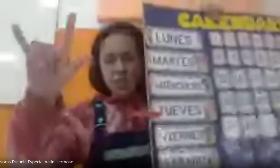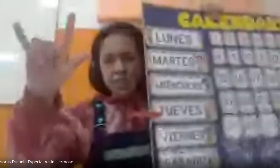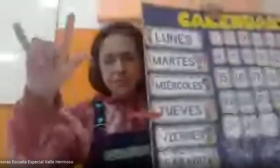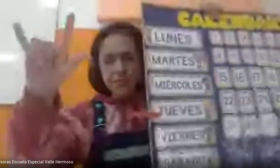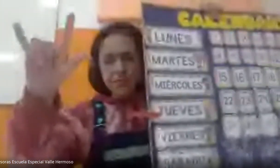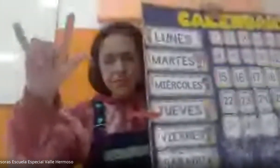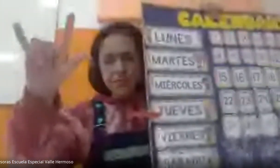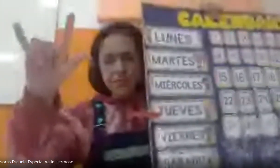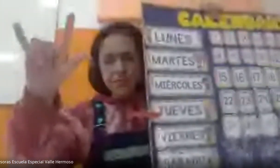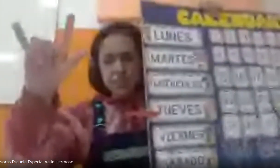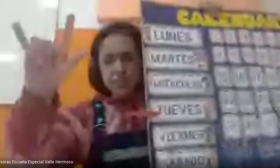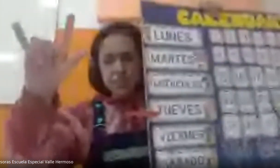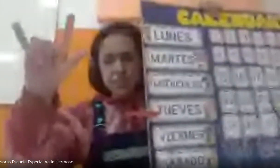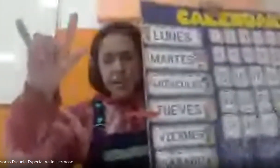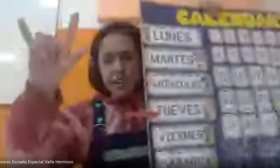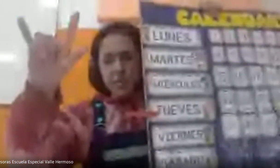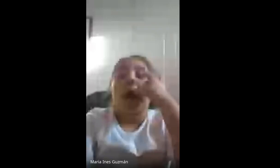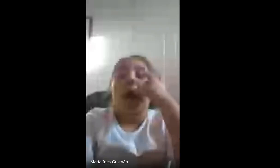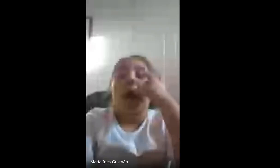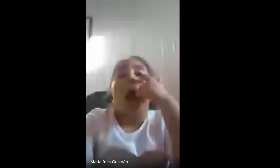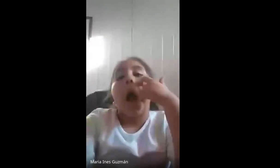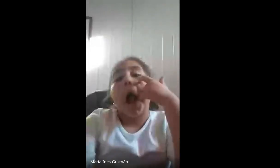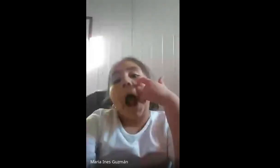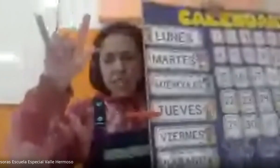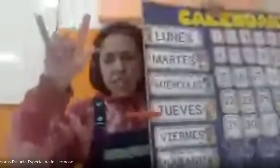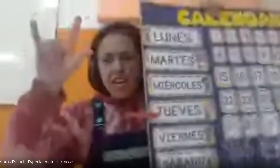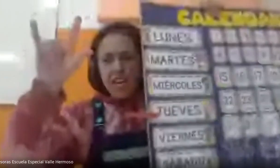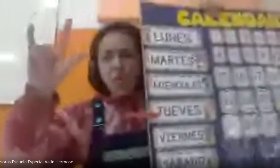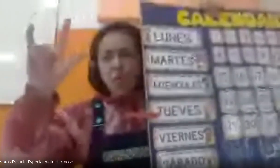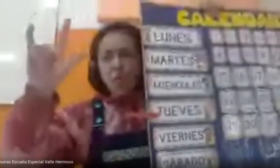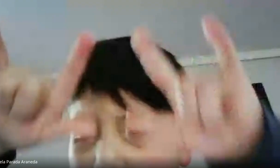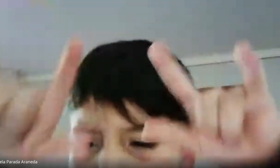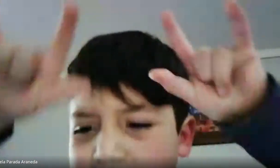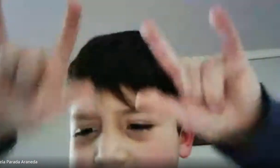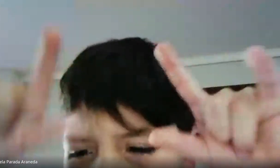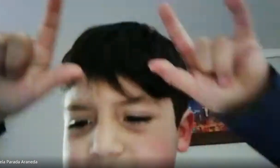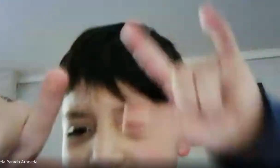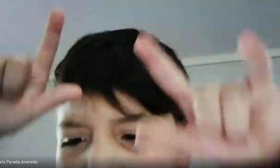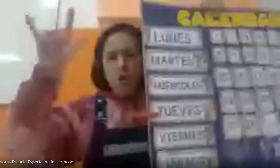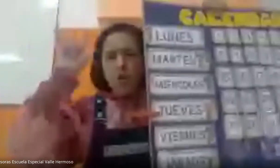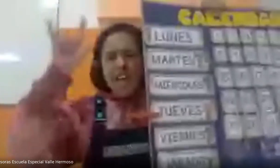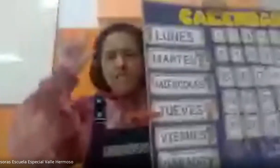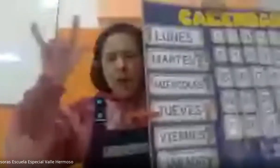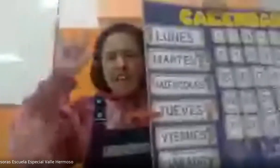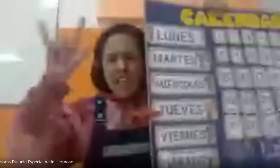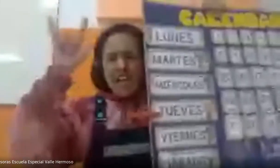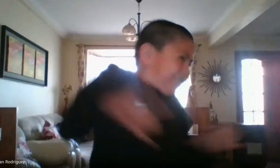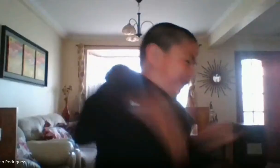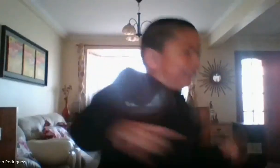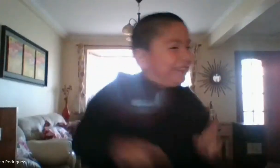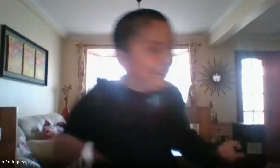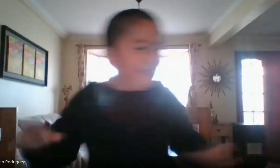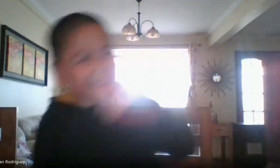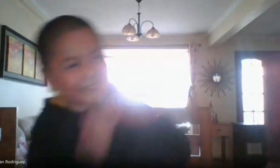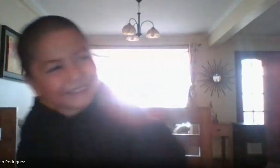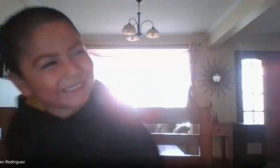rock. Ya vamos. Dice sí, vamos juntos. Lunes, martes, miércoles, jueves,